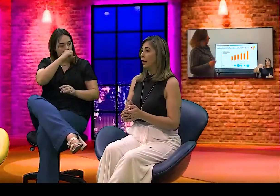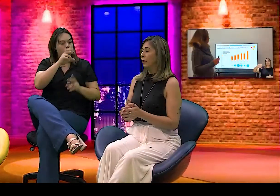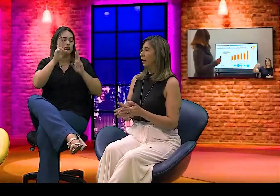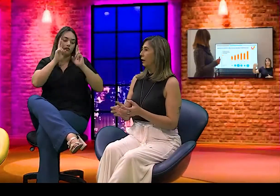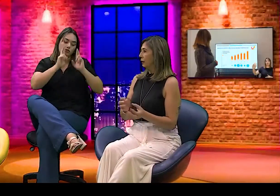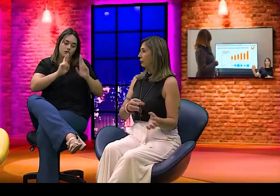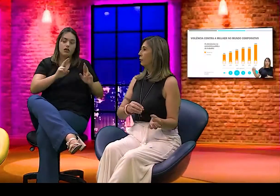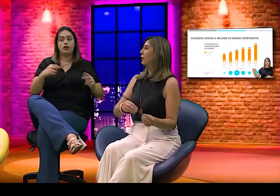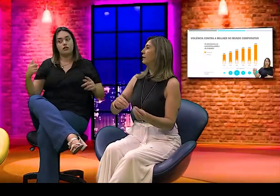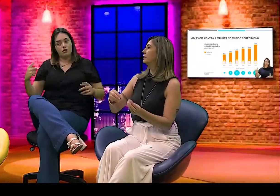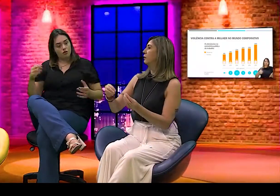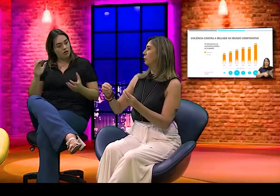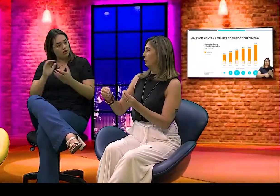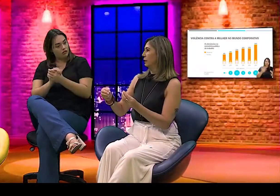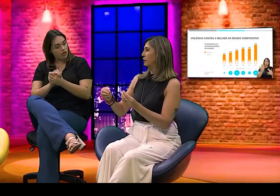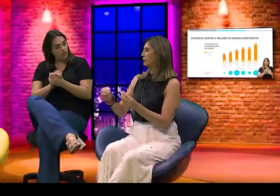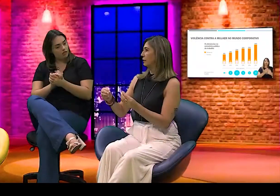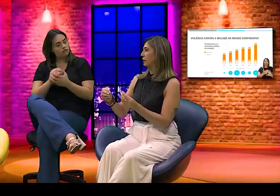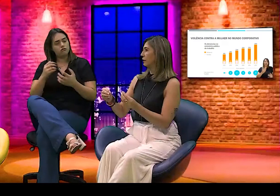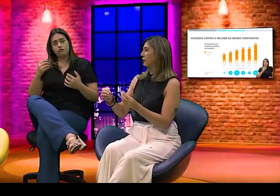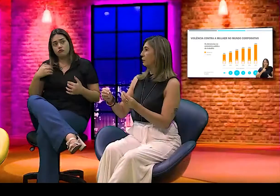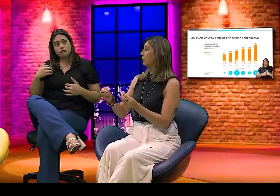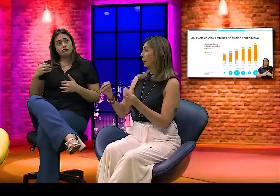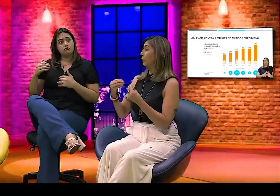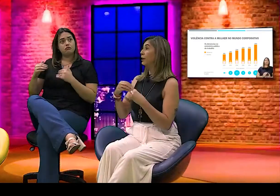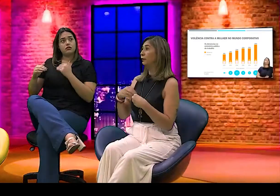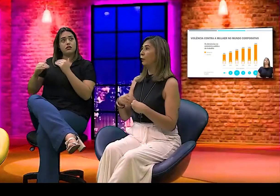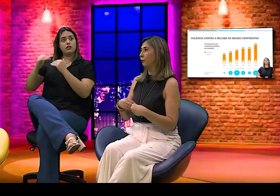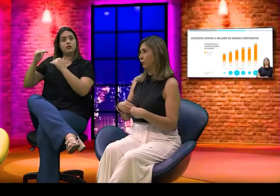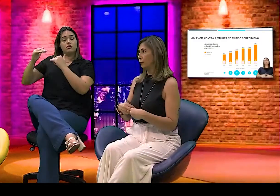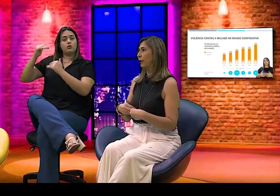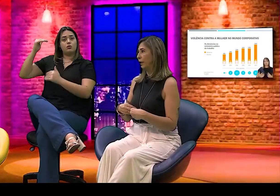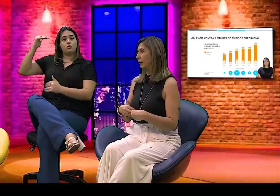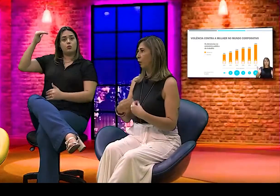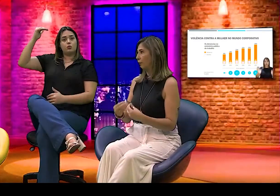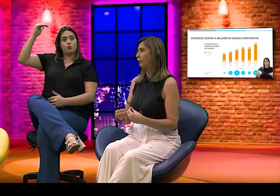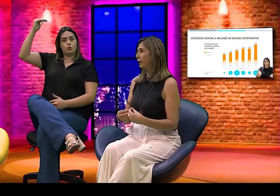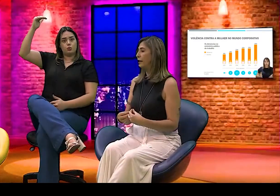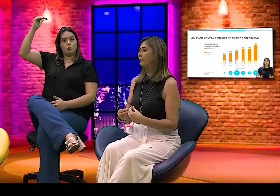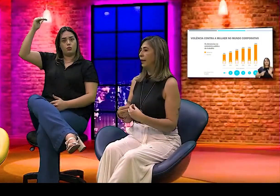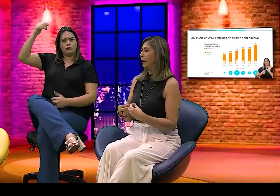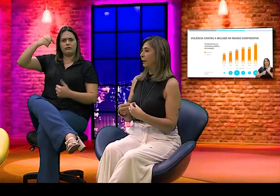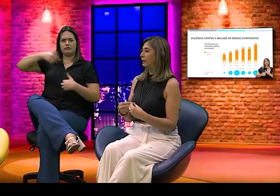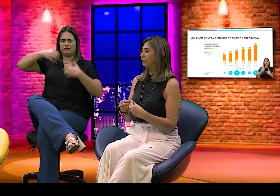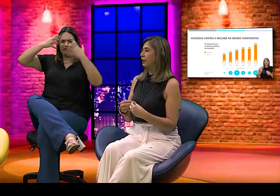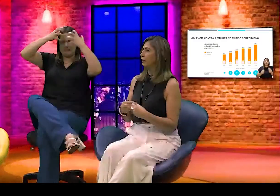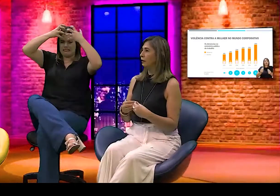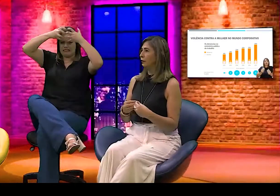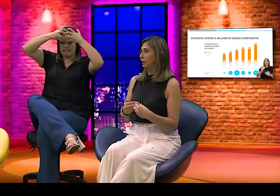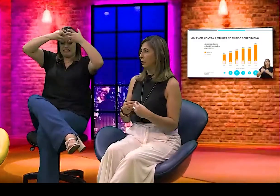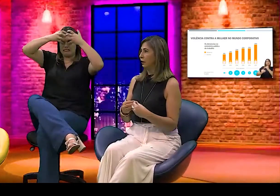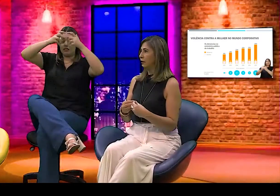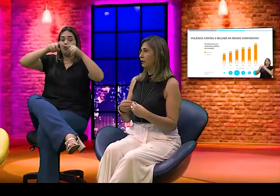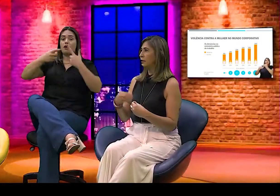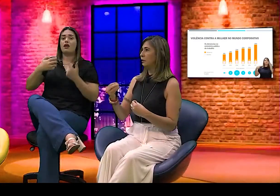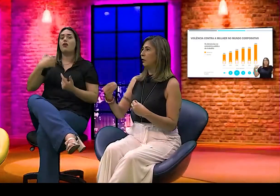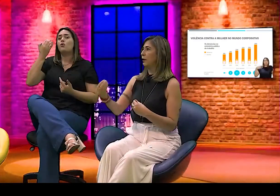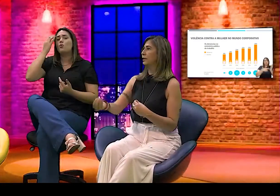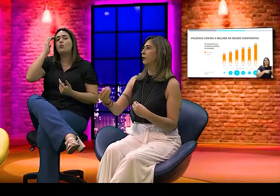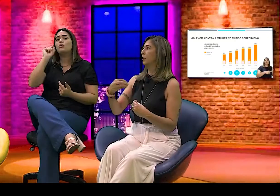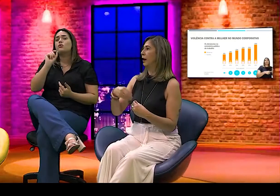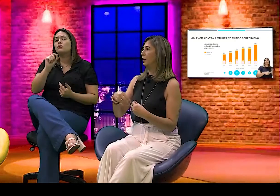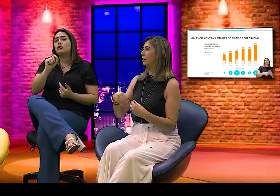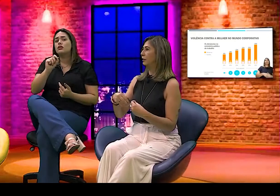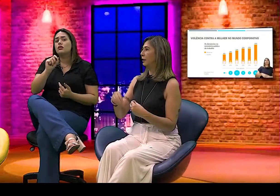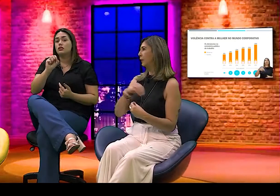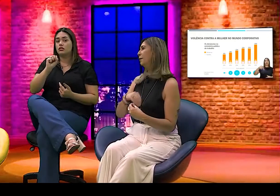tal. Eu vou crescendo com isso. Então, embora isso confuso para mim, óbvio, né? Mas eu vou entendendo que se o meu